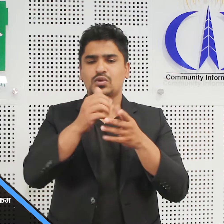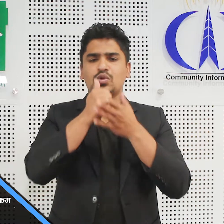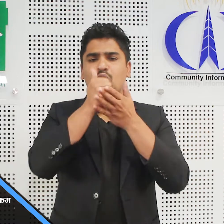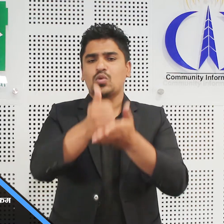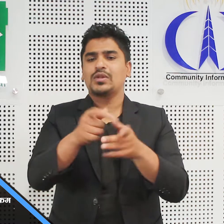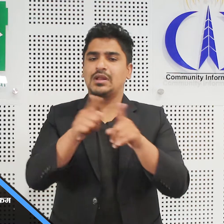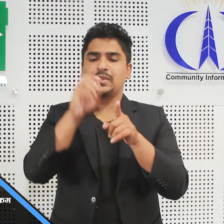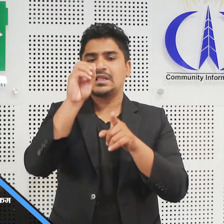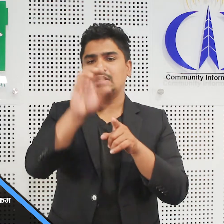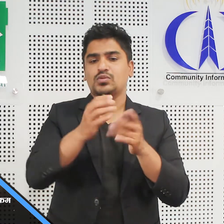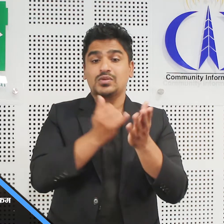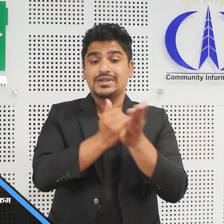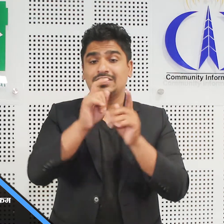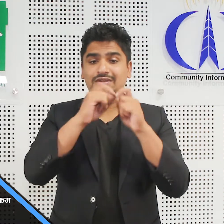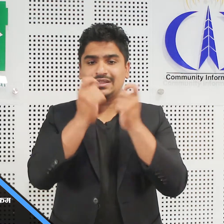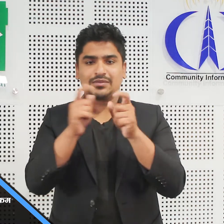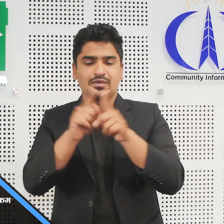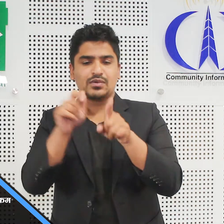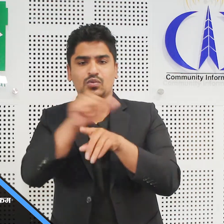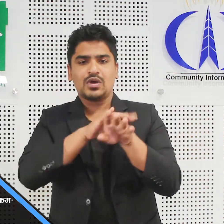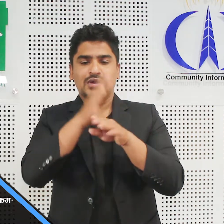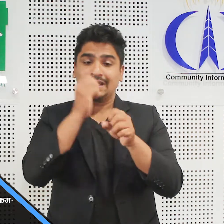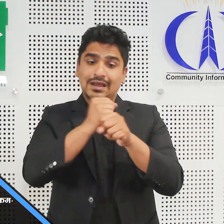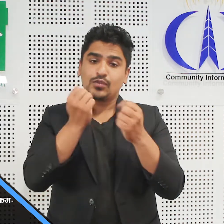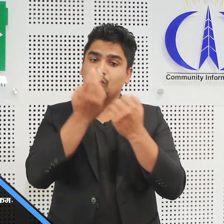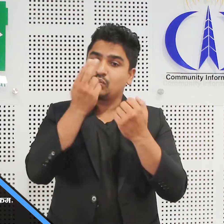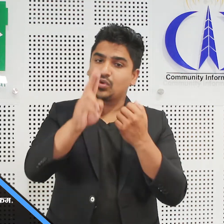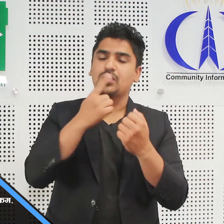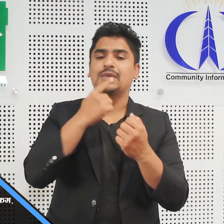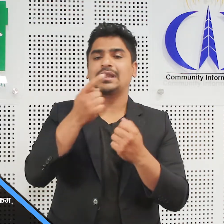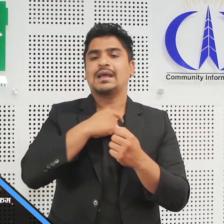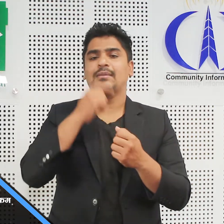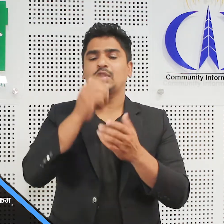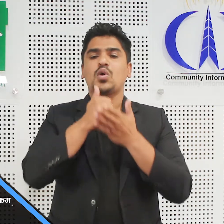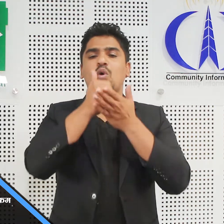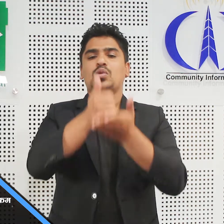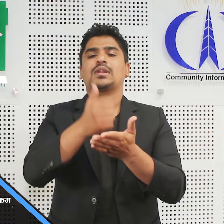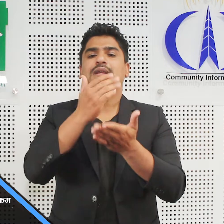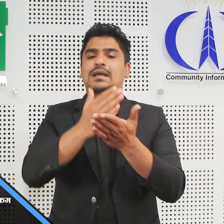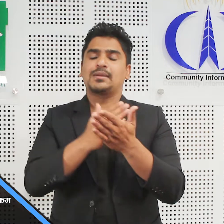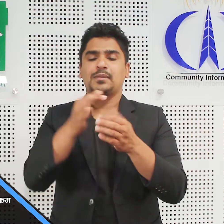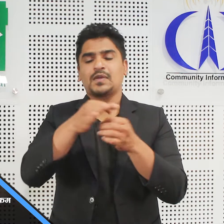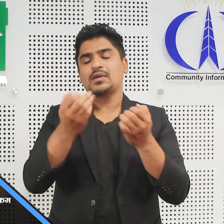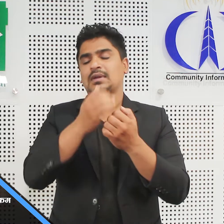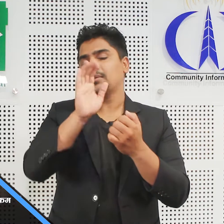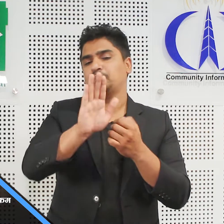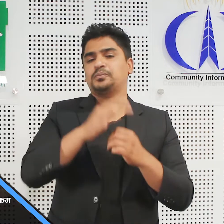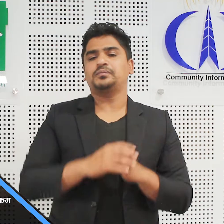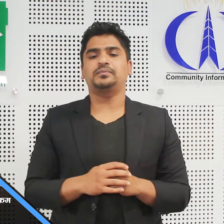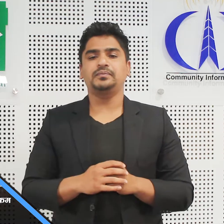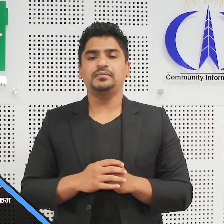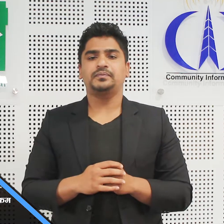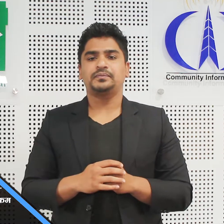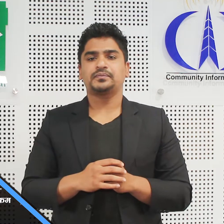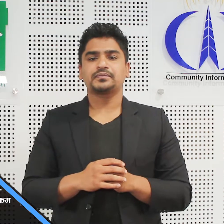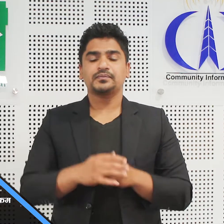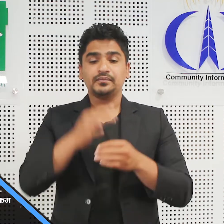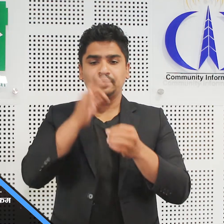मेसिनहरू चाहिँदा उहाँलाई आवश्यक परेका सामग्रीहरू पनि दिन्छौँ, सँगसँगै अनुदानहरू पनि दिन्छौँ। कृषिको क्षेत्रमा पनि उहाँहरूले काम गर्नुभयो भने पनि